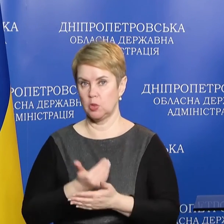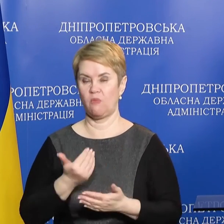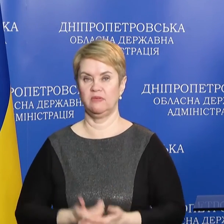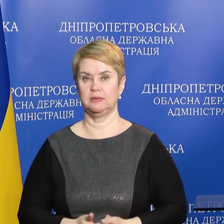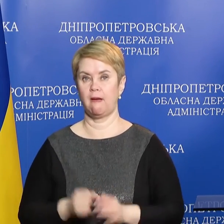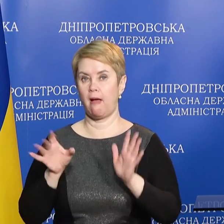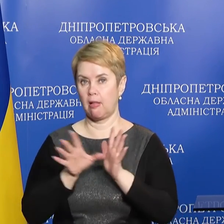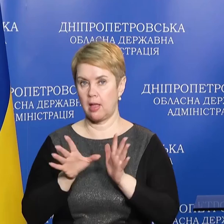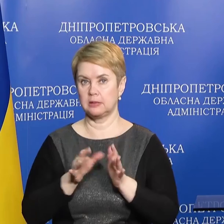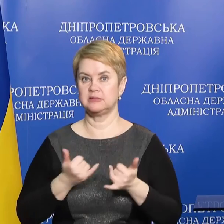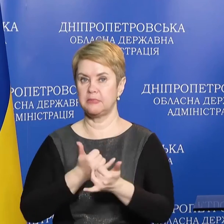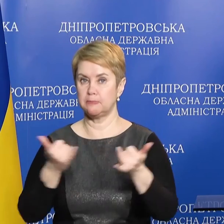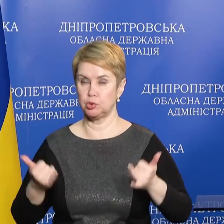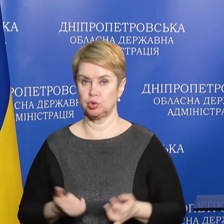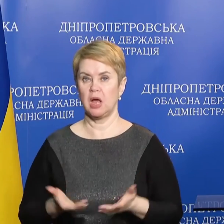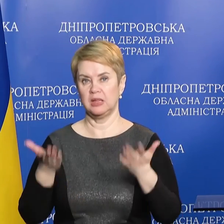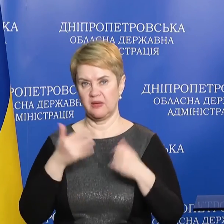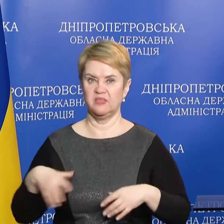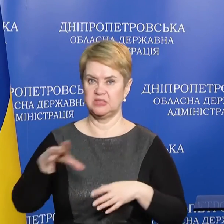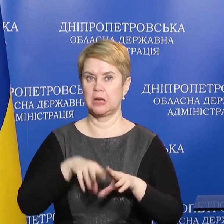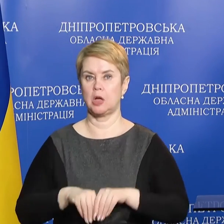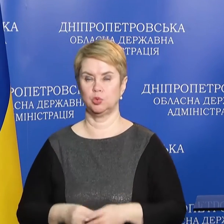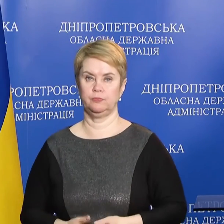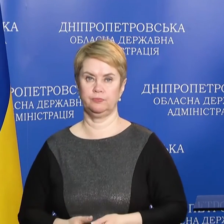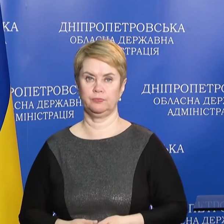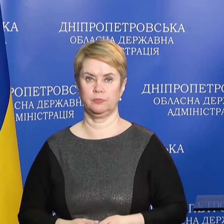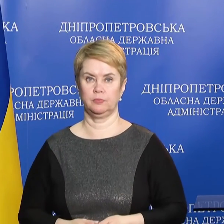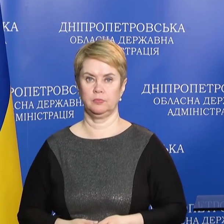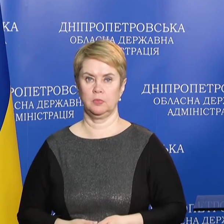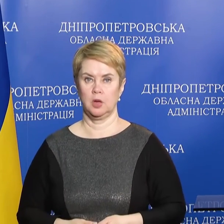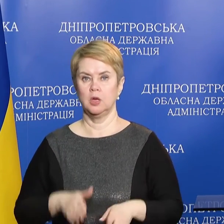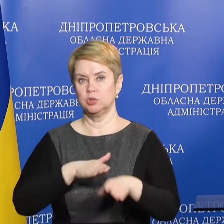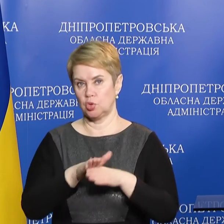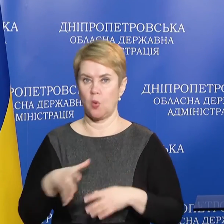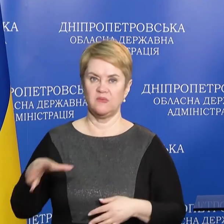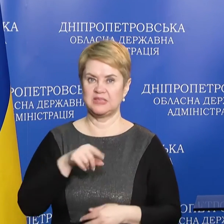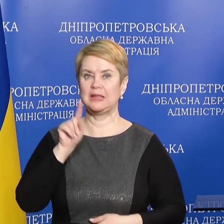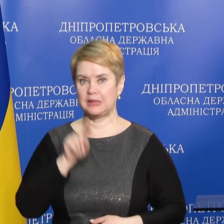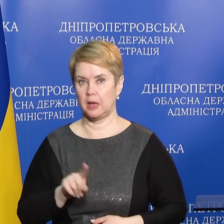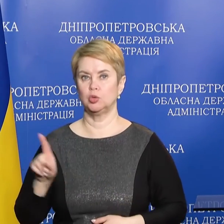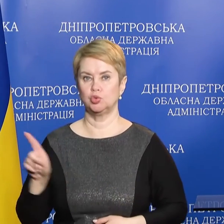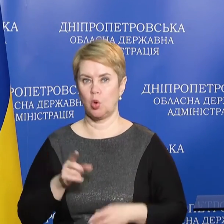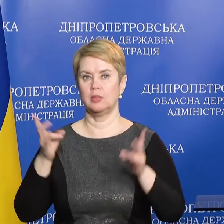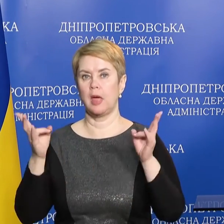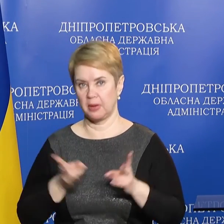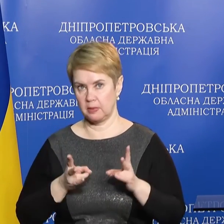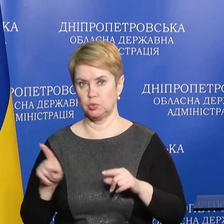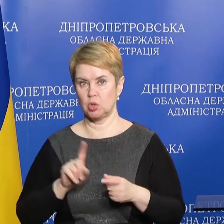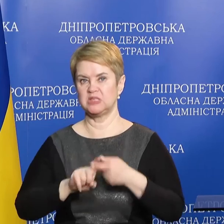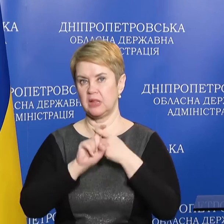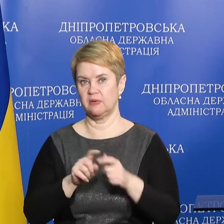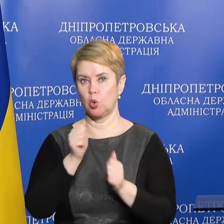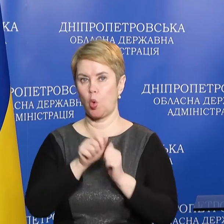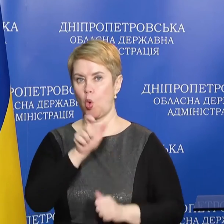відновлювати електрозабезпечення. Давайте усі разом зробимо все те, що необхідно, що залежить